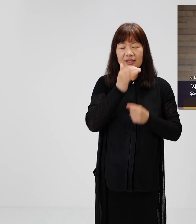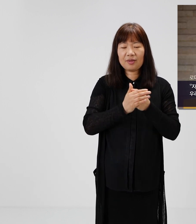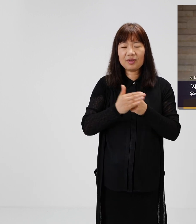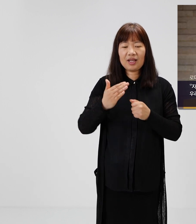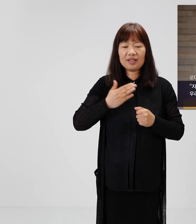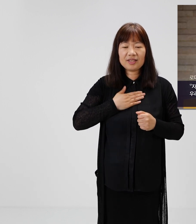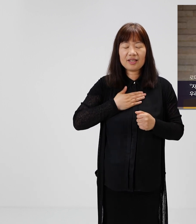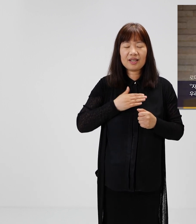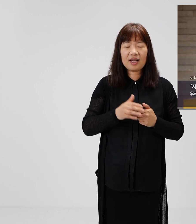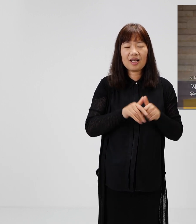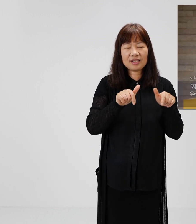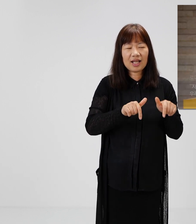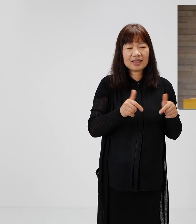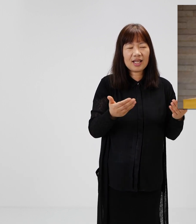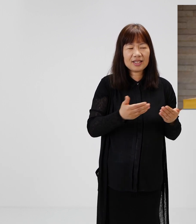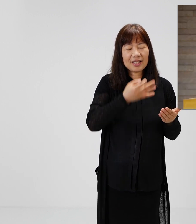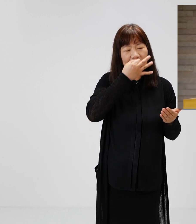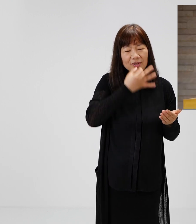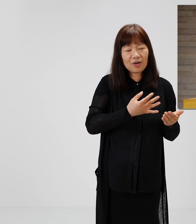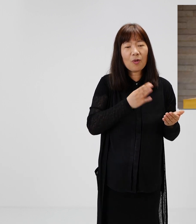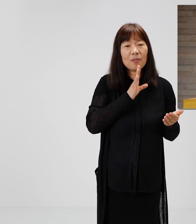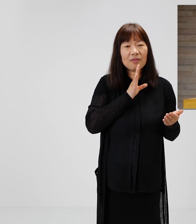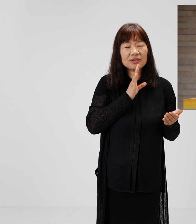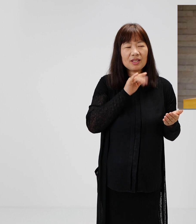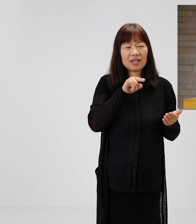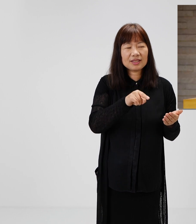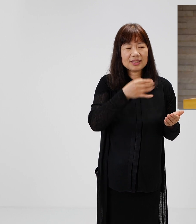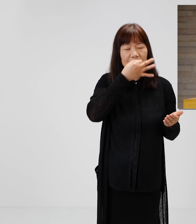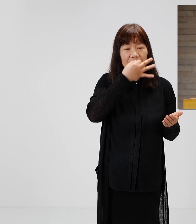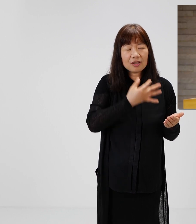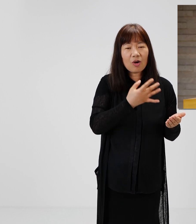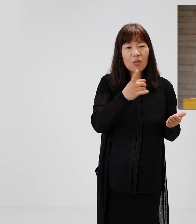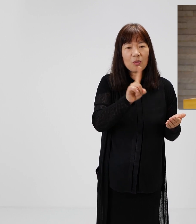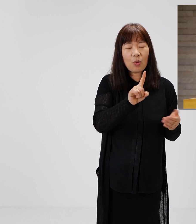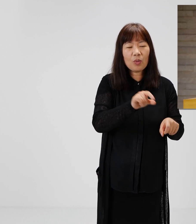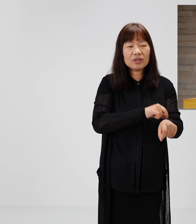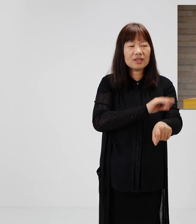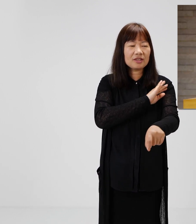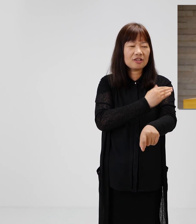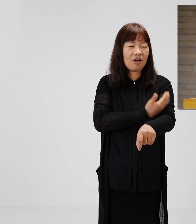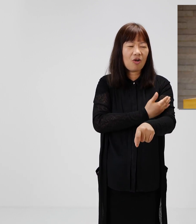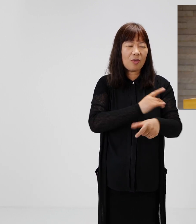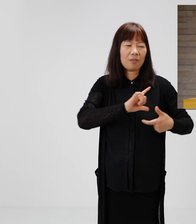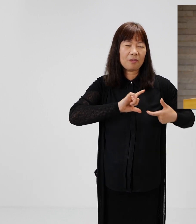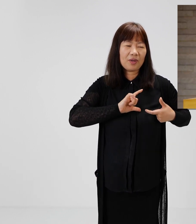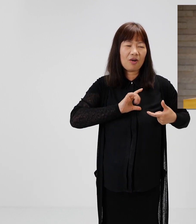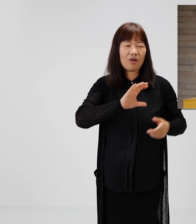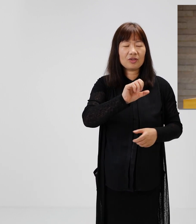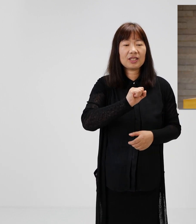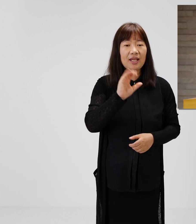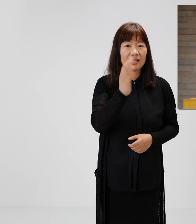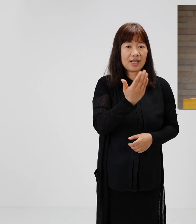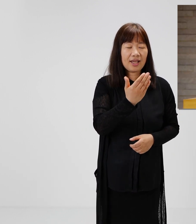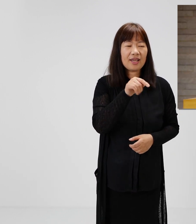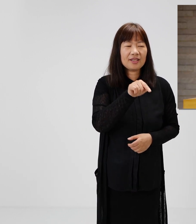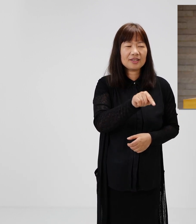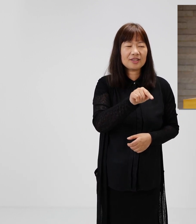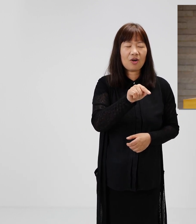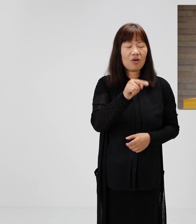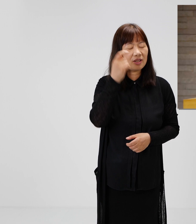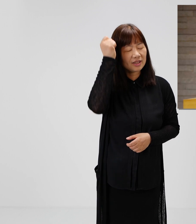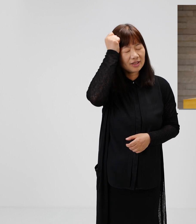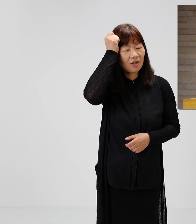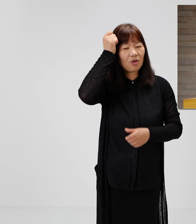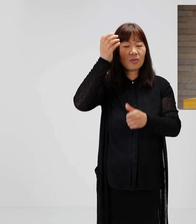내가 간사하느라고 얼마나 힘들었는지 알아? 그 힘든 게 특권이고 명예예요. 그걸 놓쳐서는